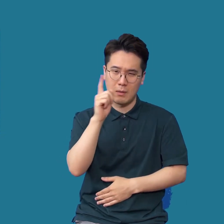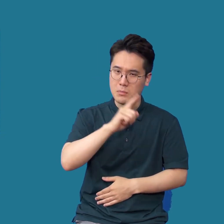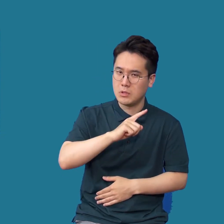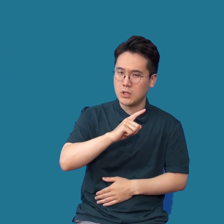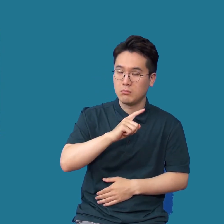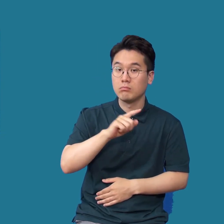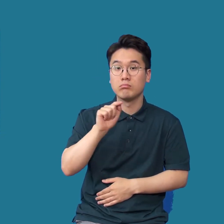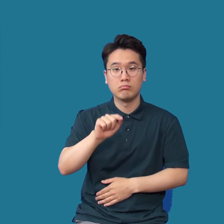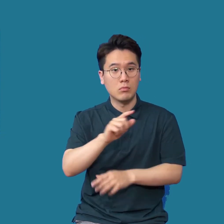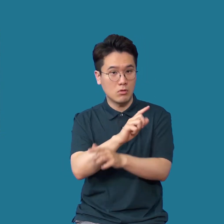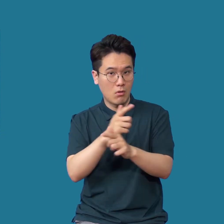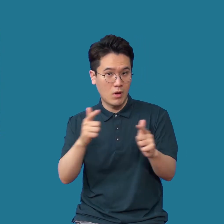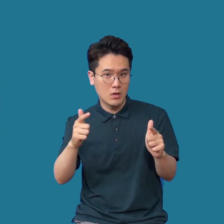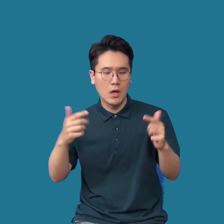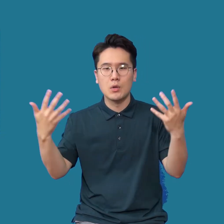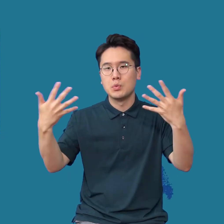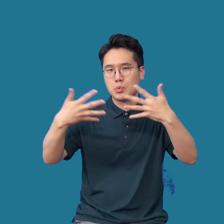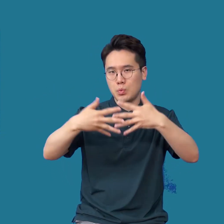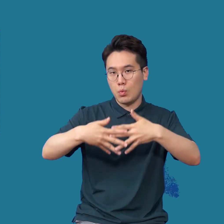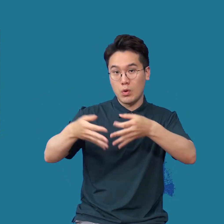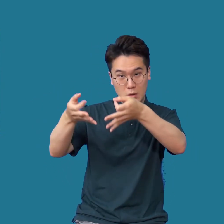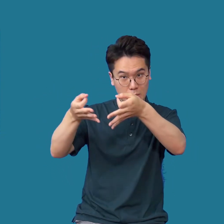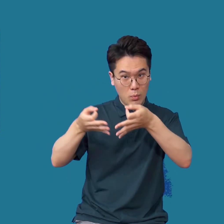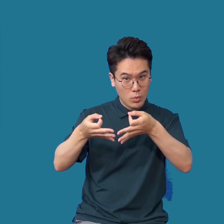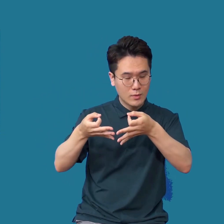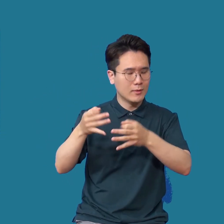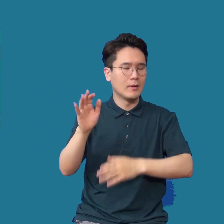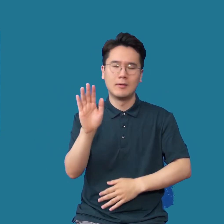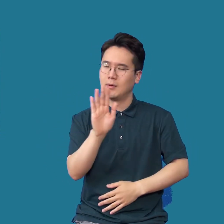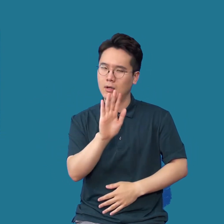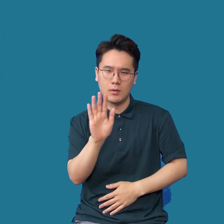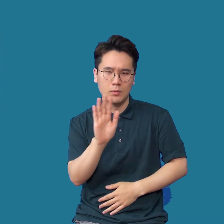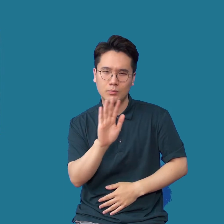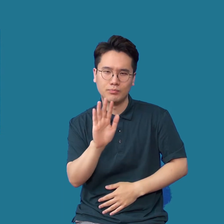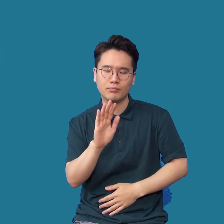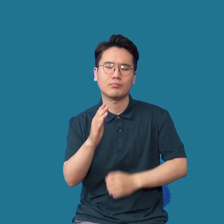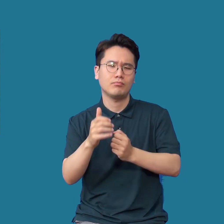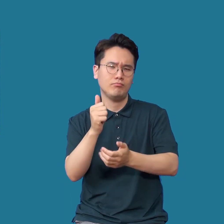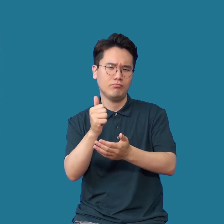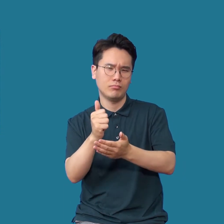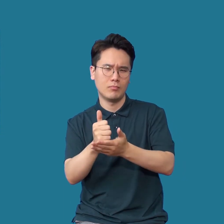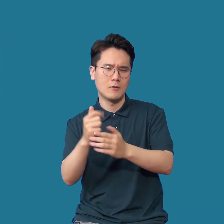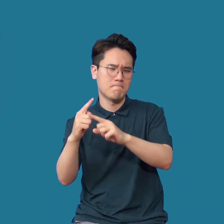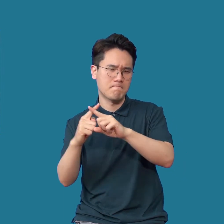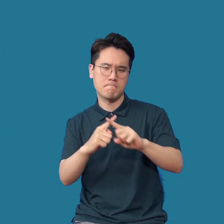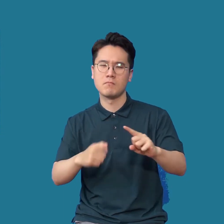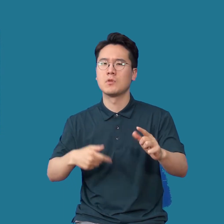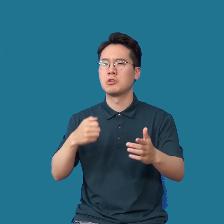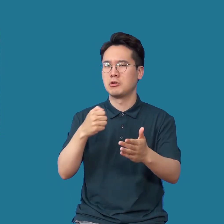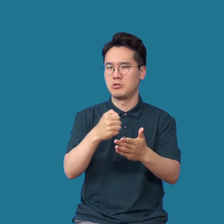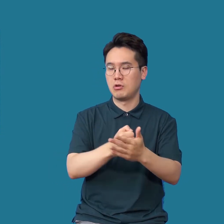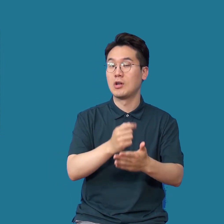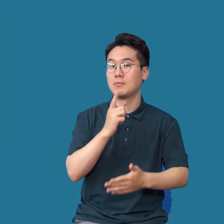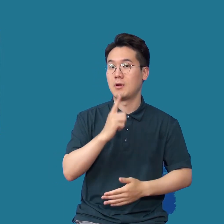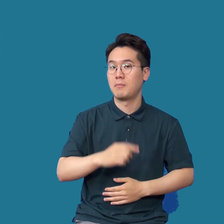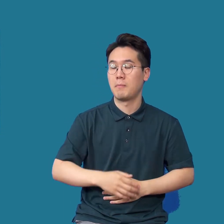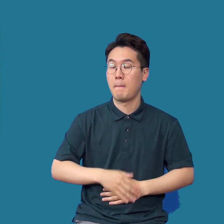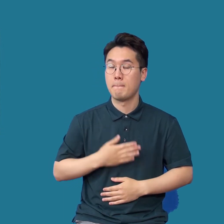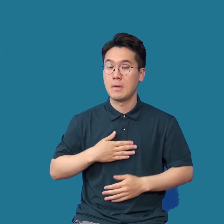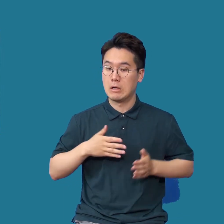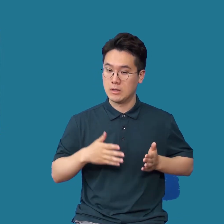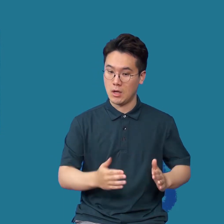어떤 조건을 보고 우리를 예정하신 것이 아닙니다. 창세전인데, 내가